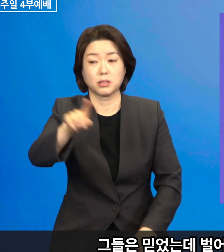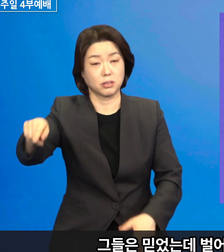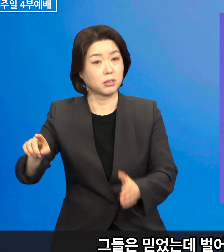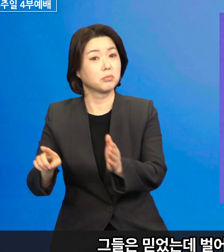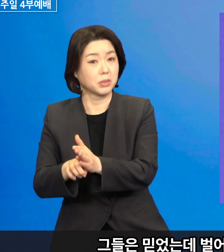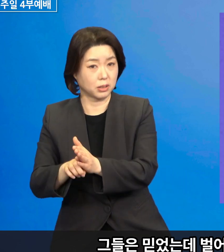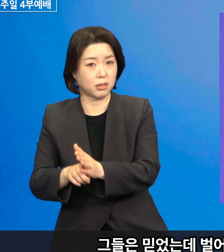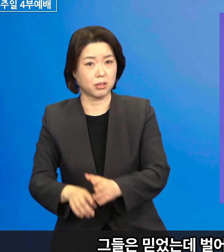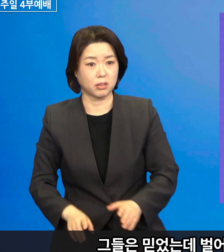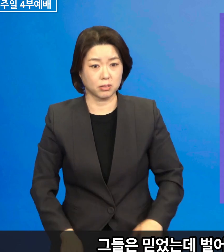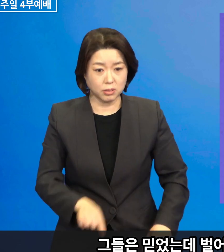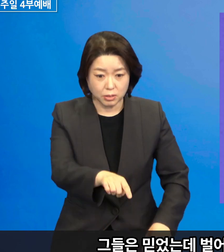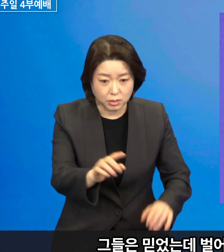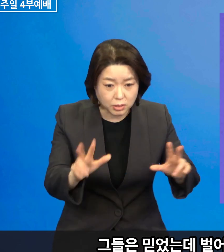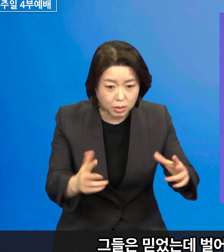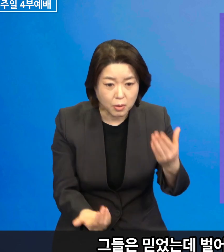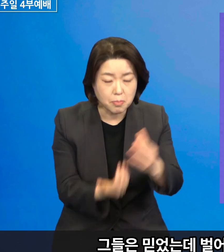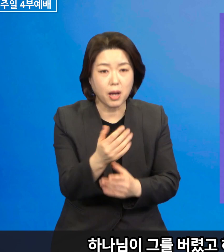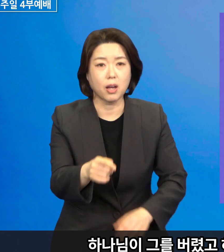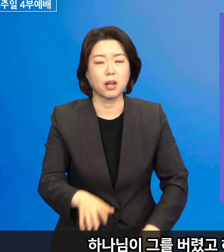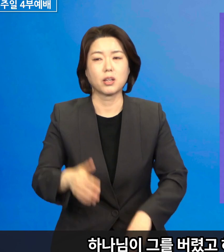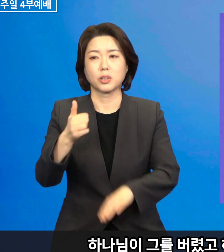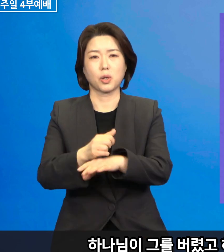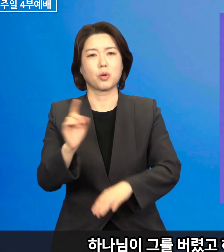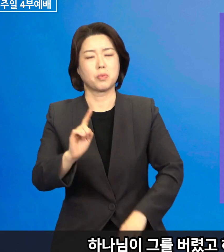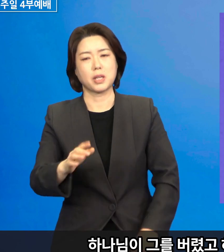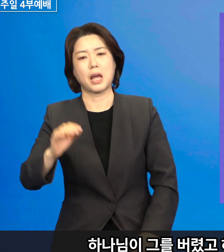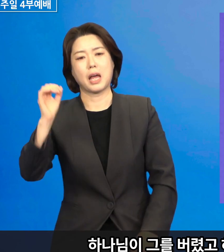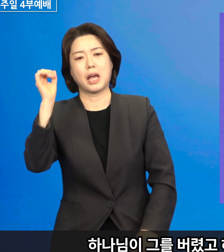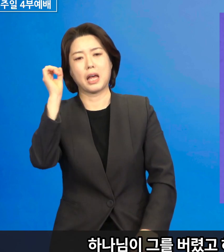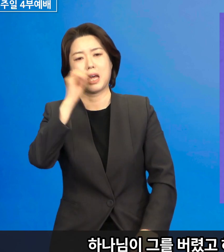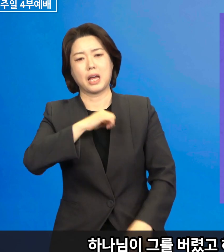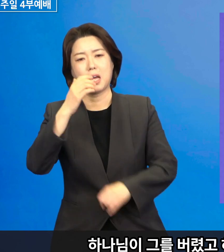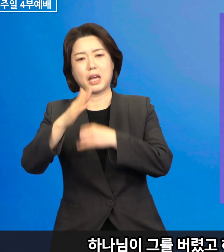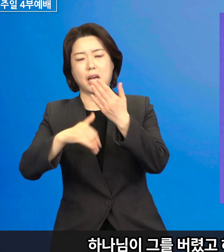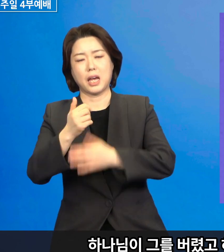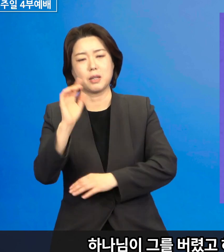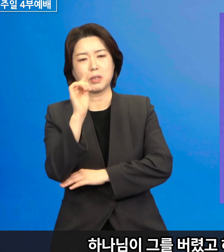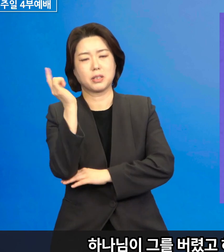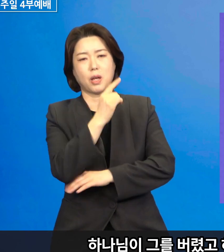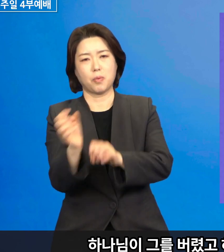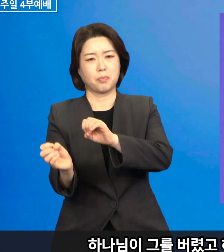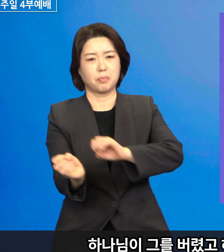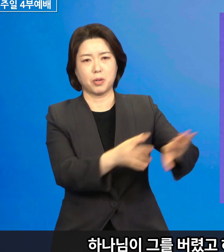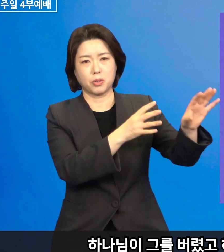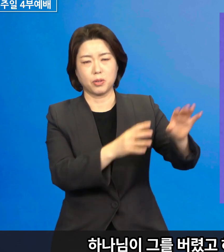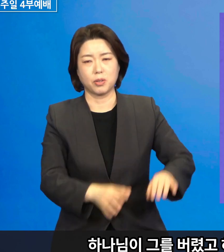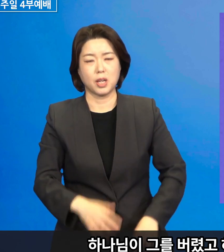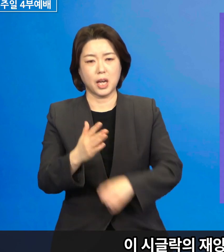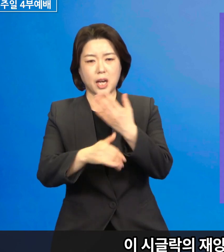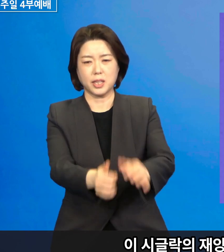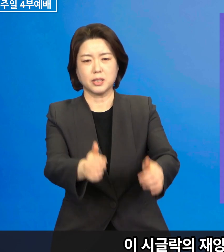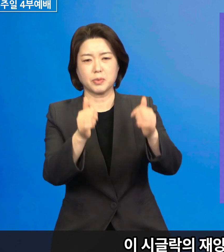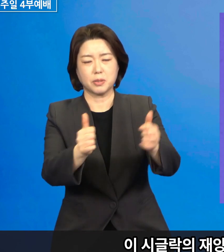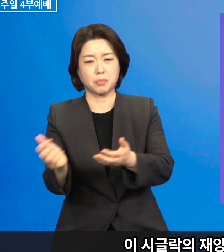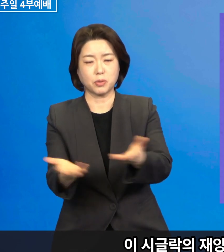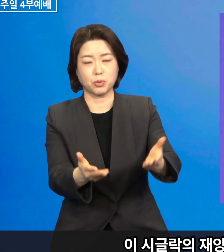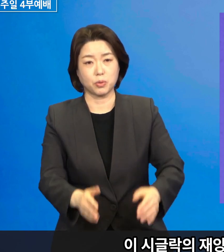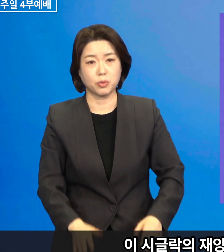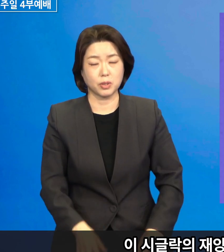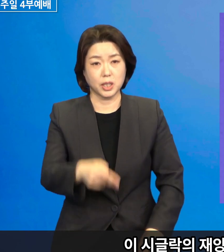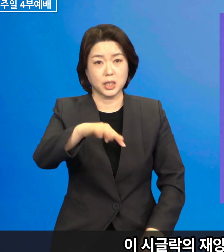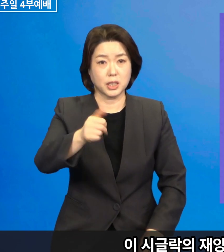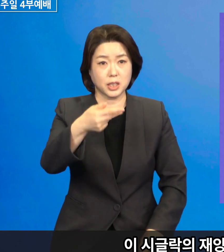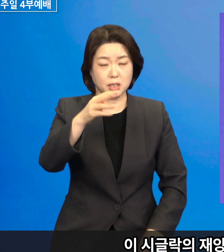믿었는데 벌어졌으니 결론이 뭐예요? 하나님이 그를 버렸고 하나님이 그를 그래서 심판하셔서 이 시글락의